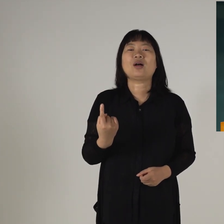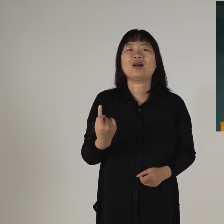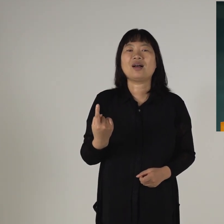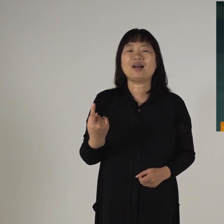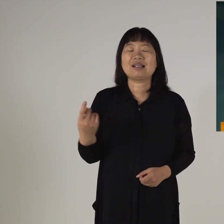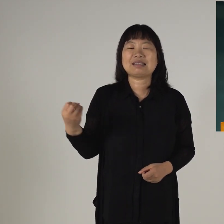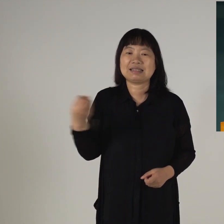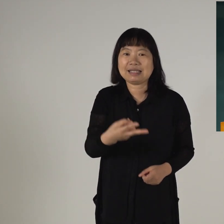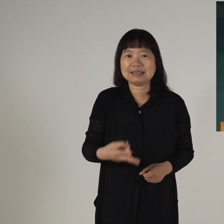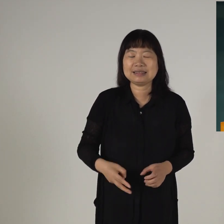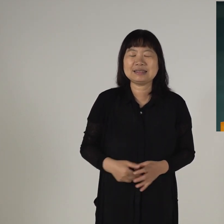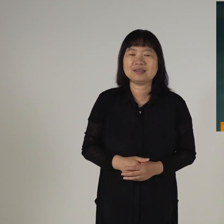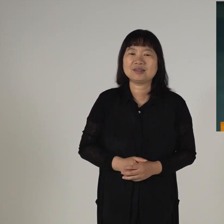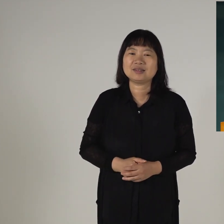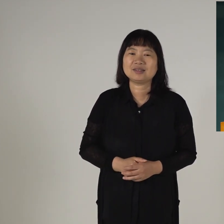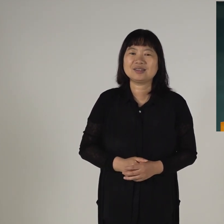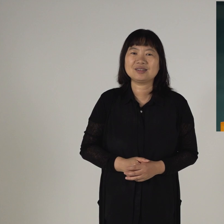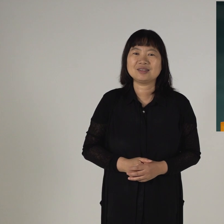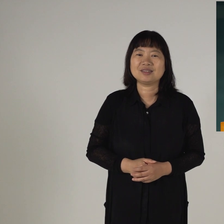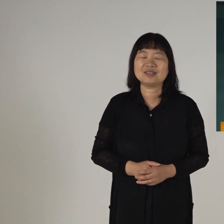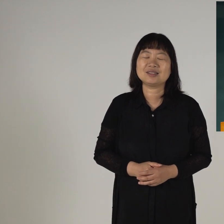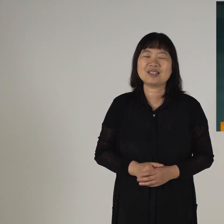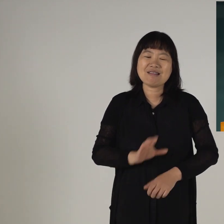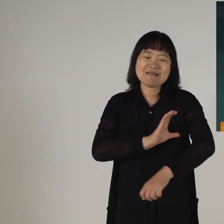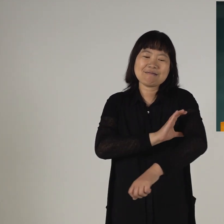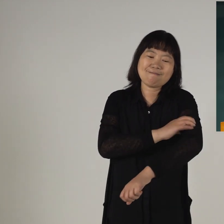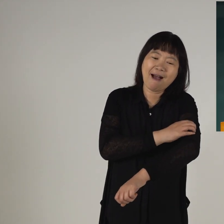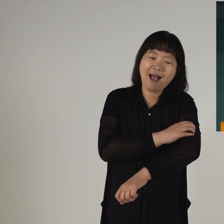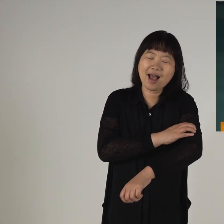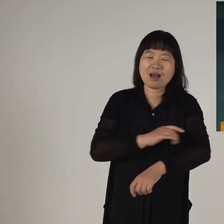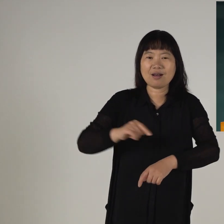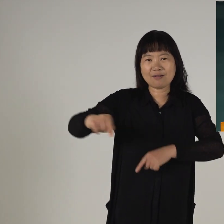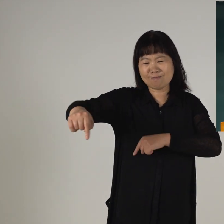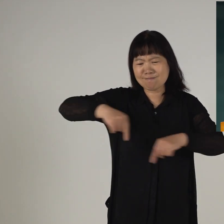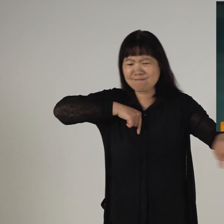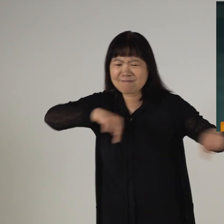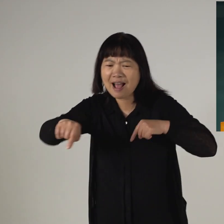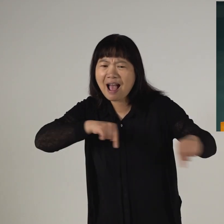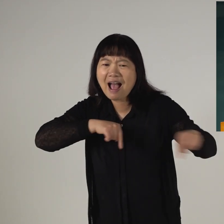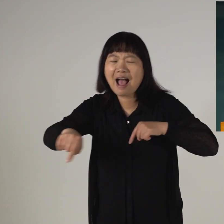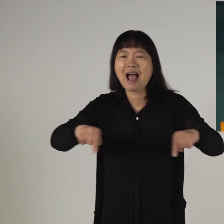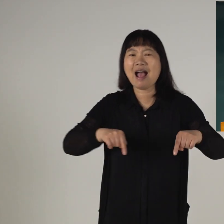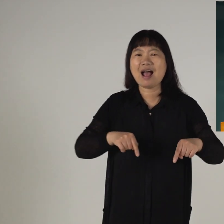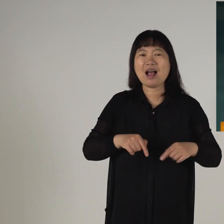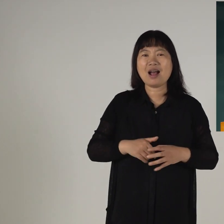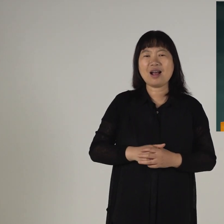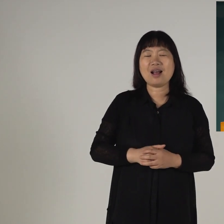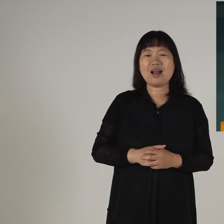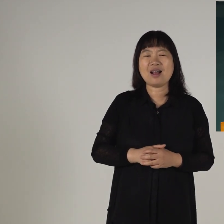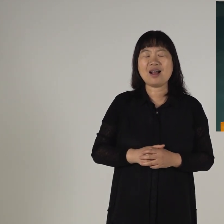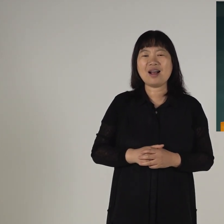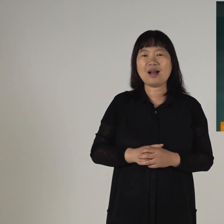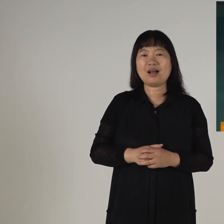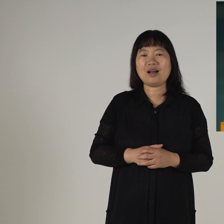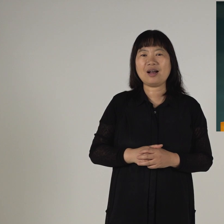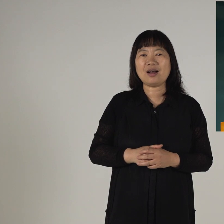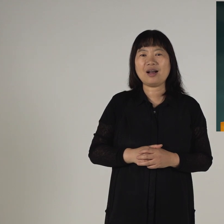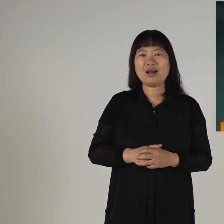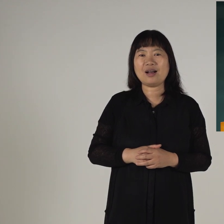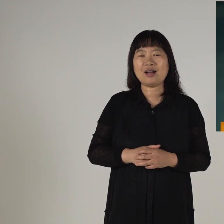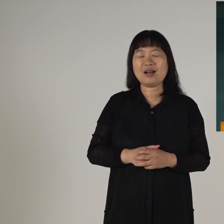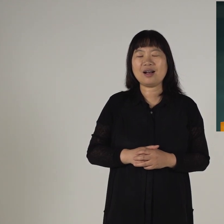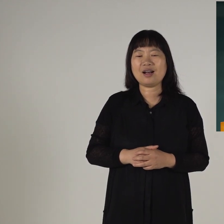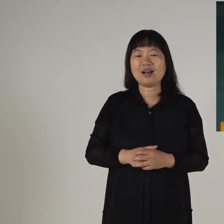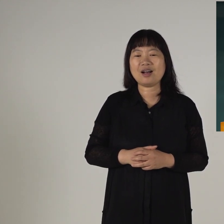헤게모니를 잡아서 군림하고 지배하고 주장해보자는 게 이 따르는 제자들의